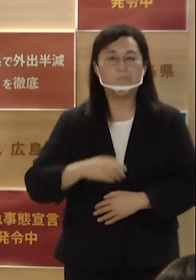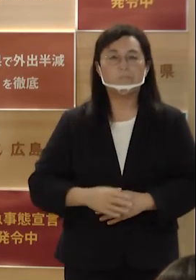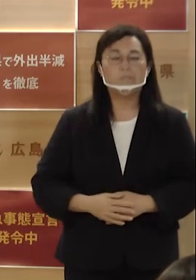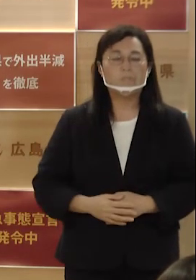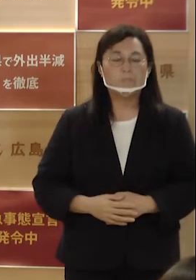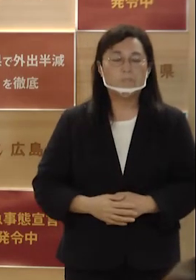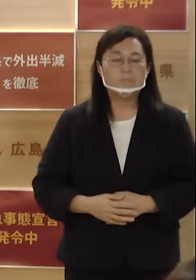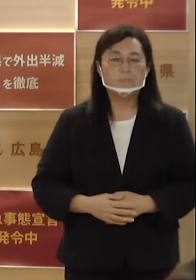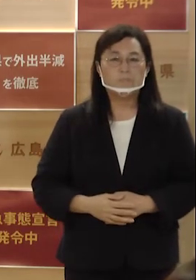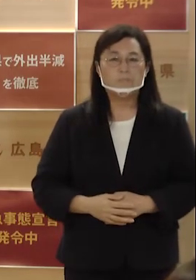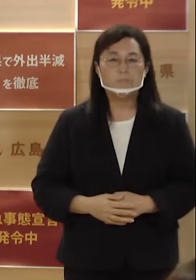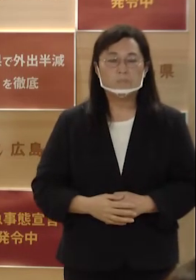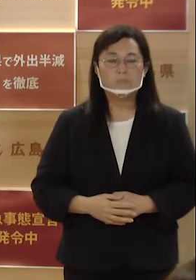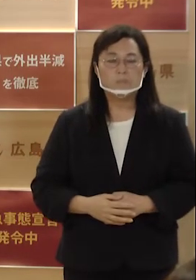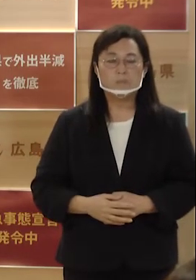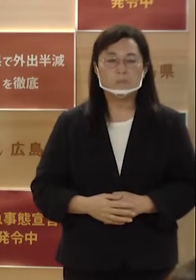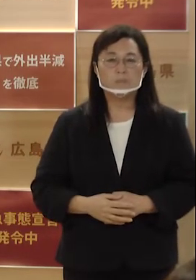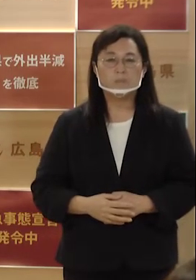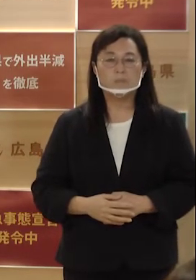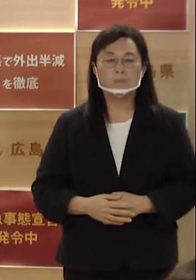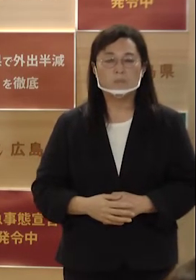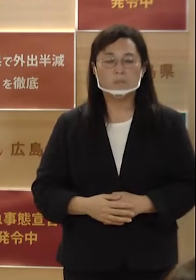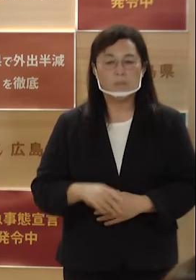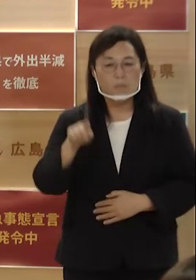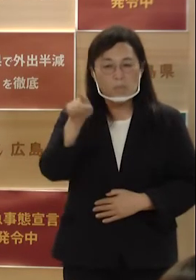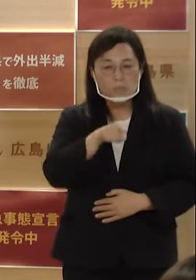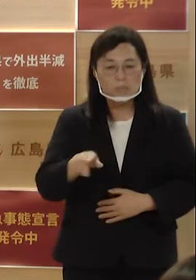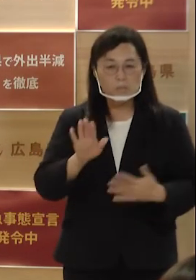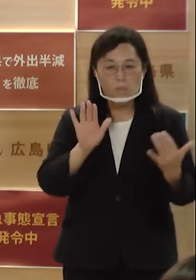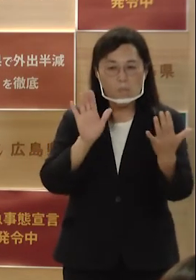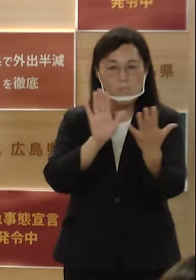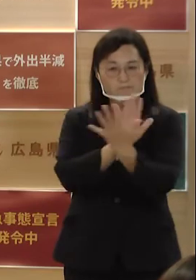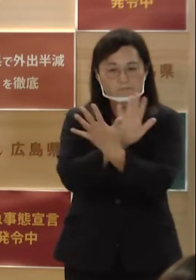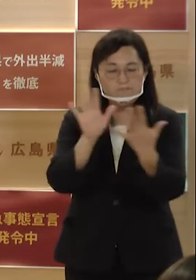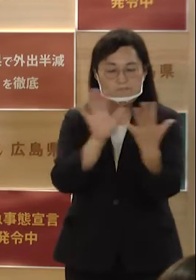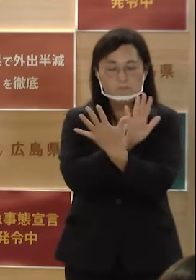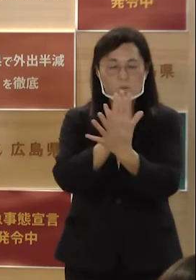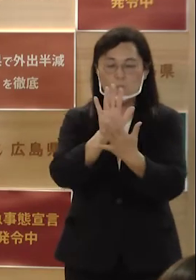ね、ちょっと先ほど申し上げているように、その人手の状況というのはですね、